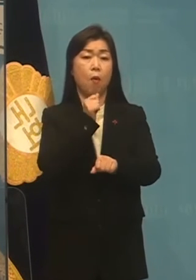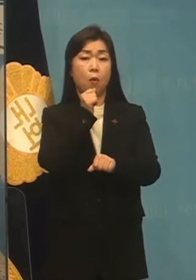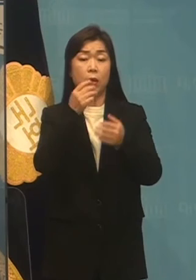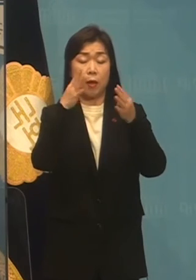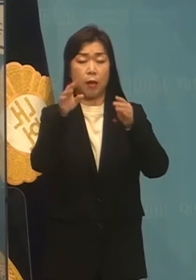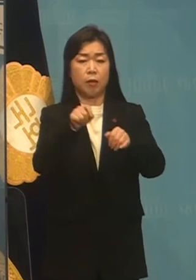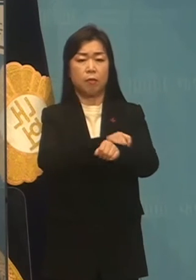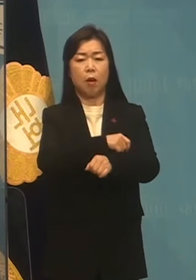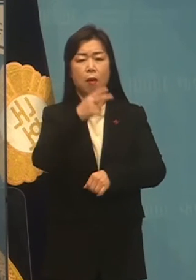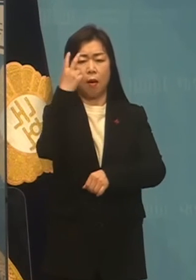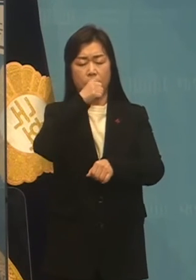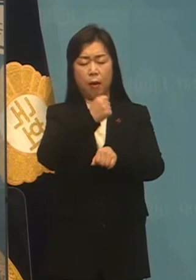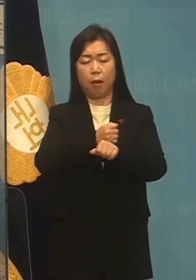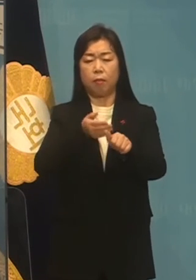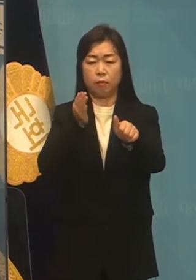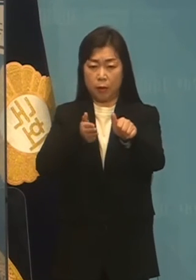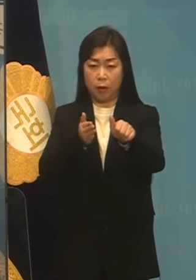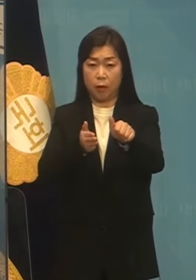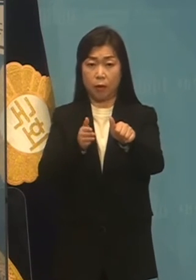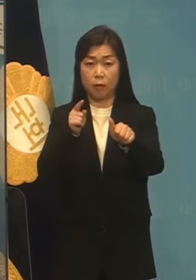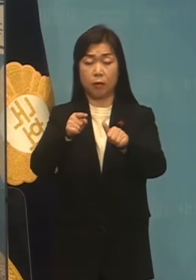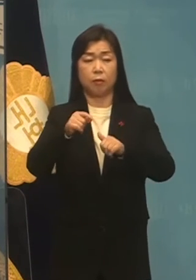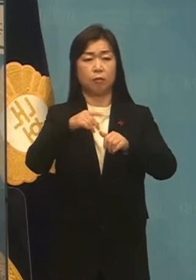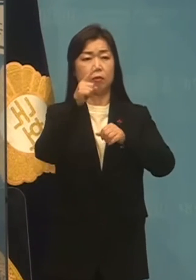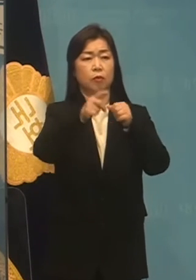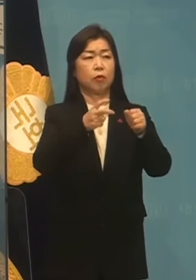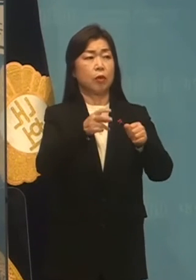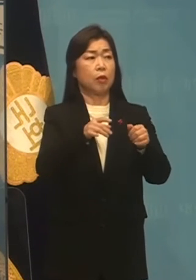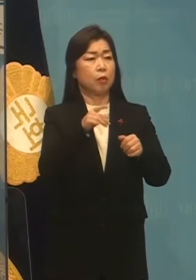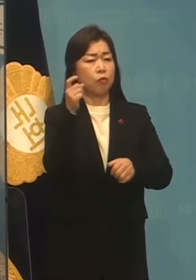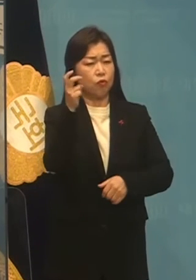때 특별 감사를 촉구합니다. 그 수십 명의